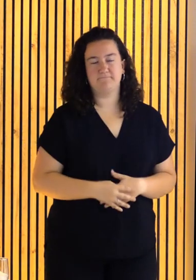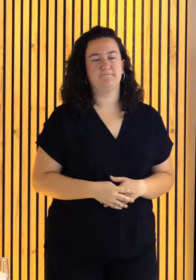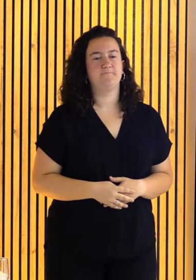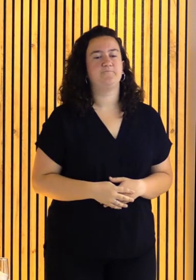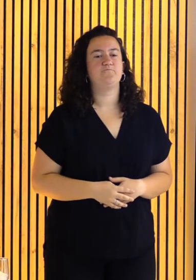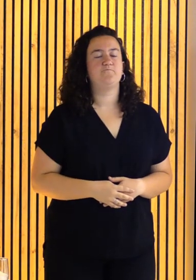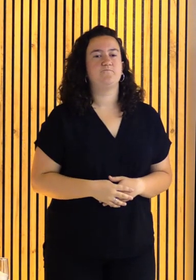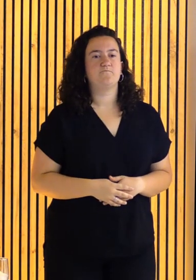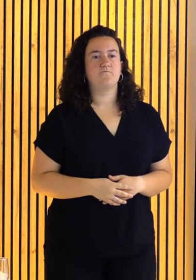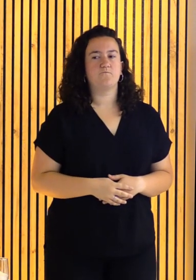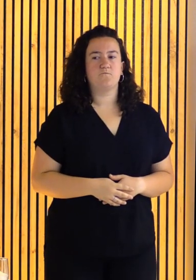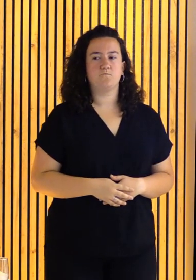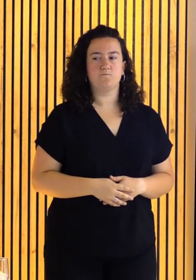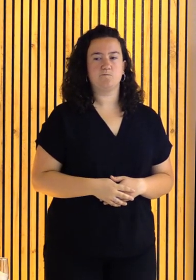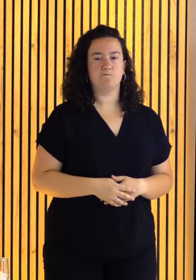Orduan,